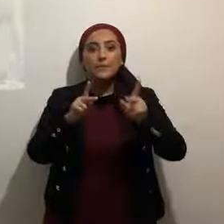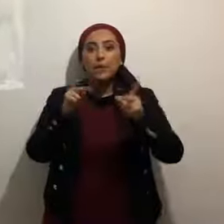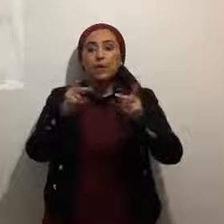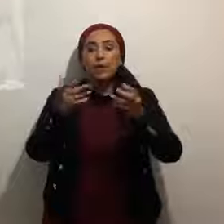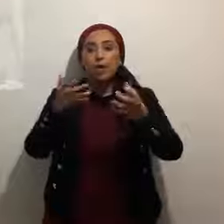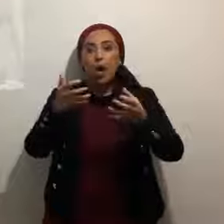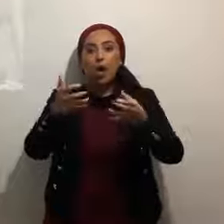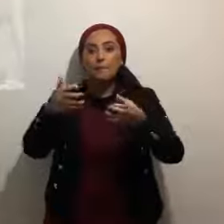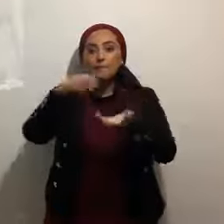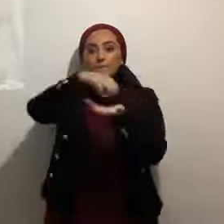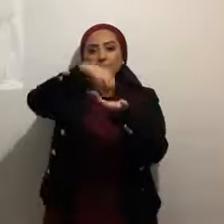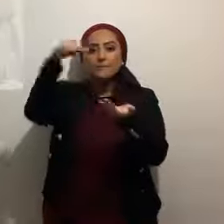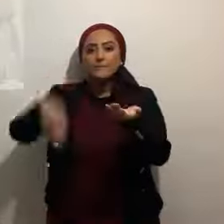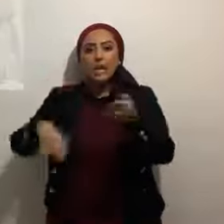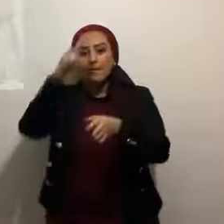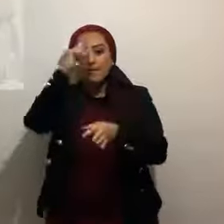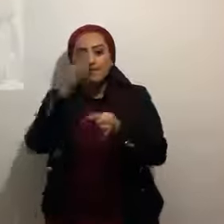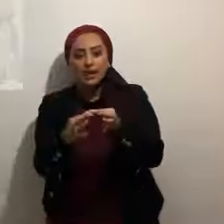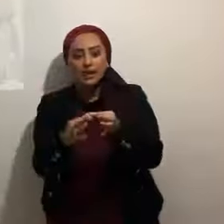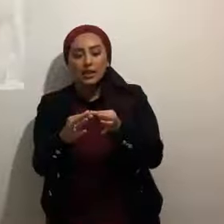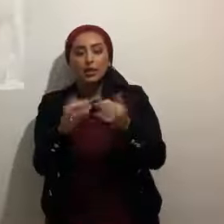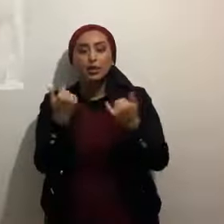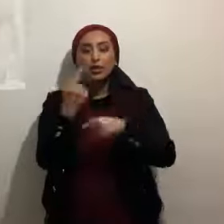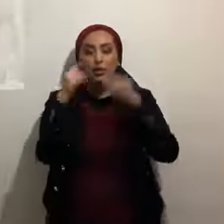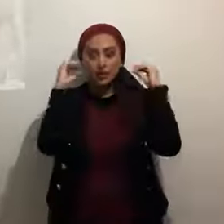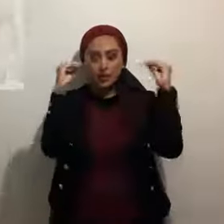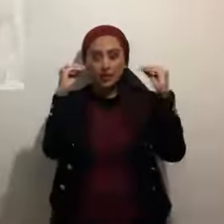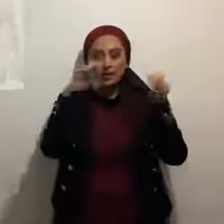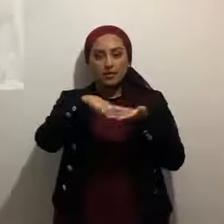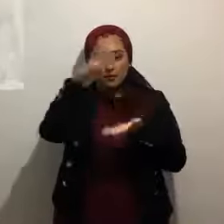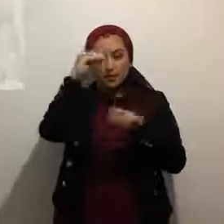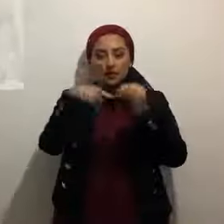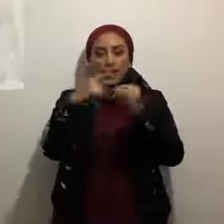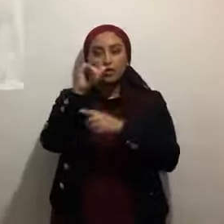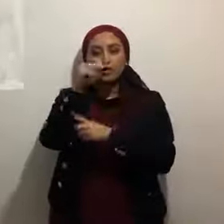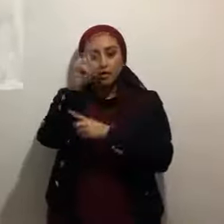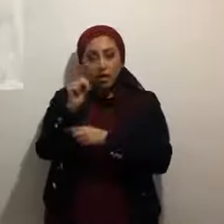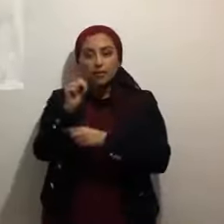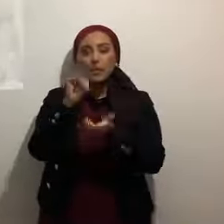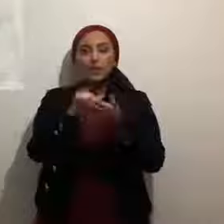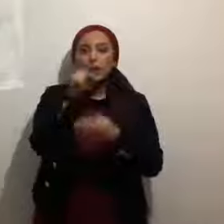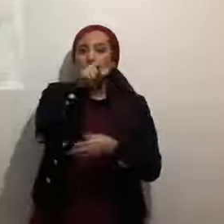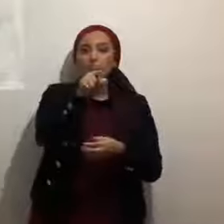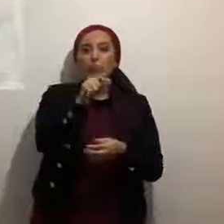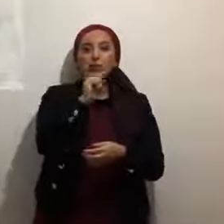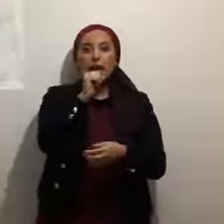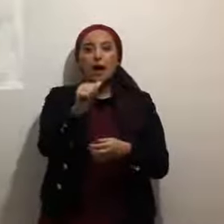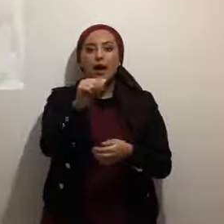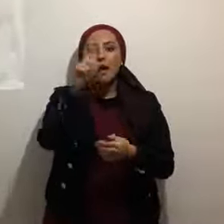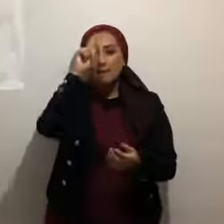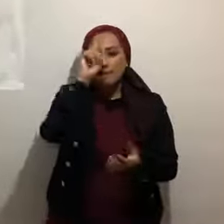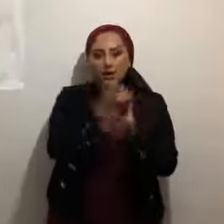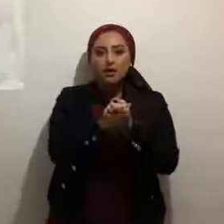fe, y como estamos ministrando las cartas de Juan, que tú no creas que Yahshua es